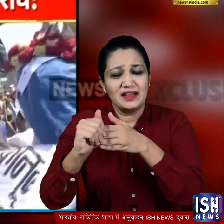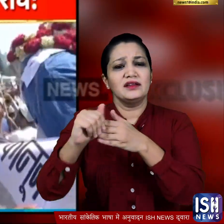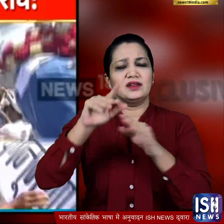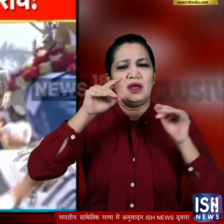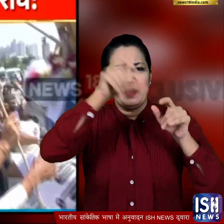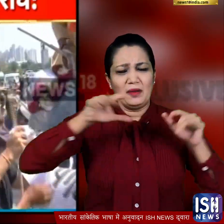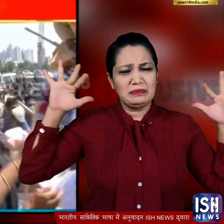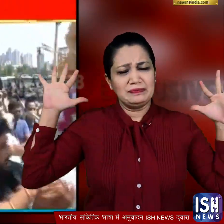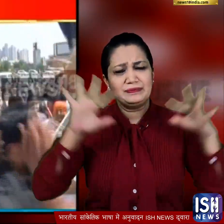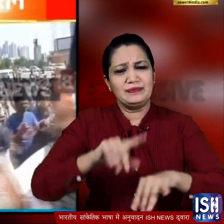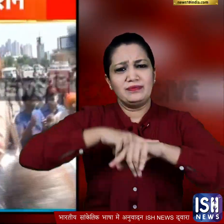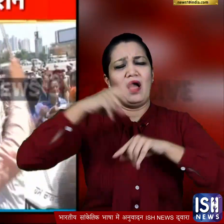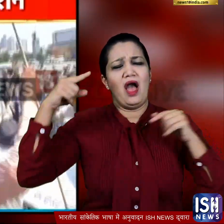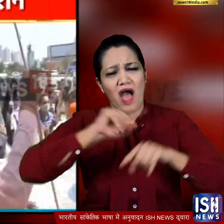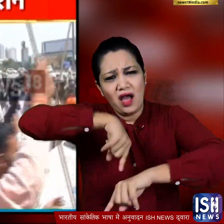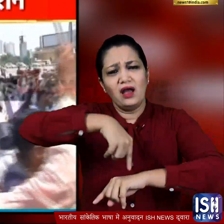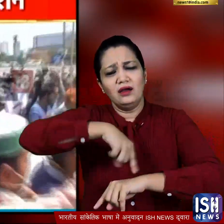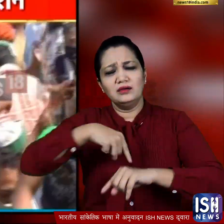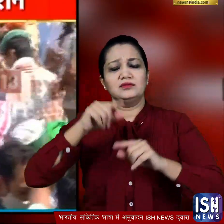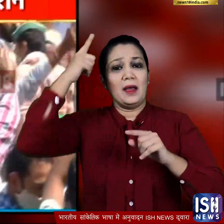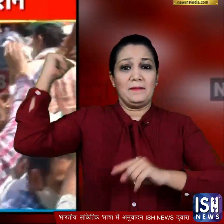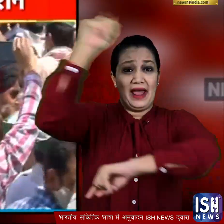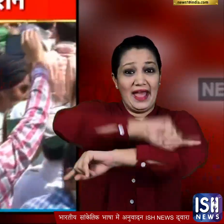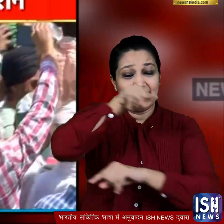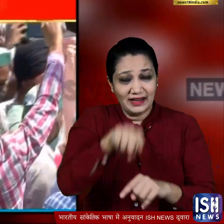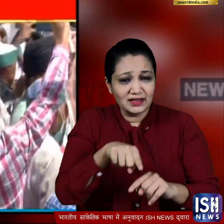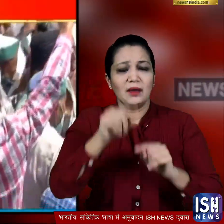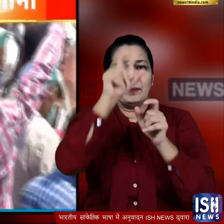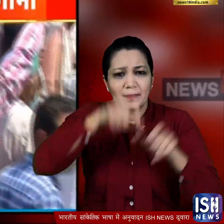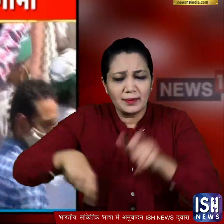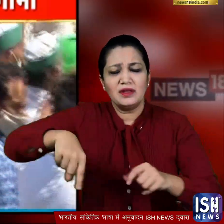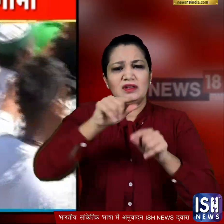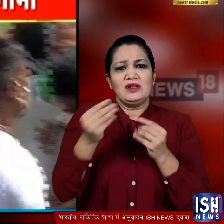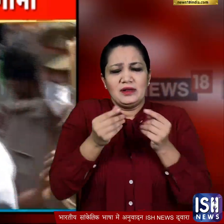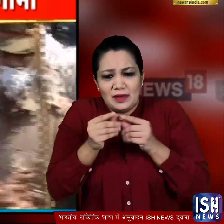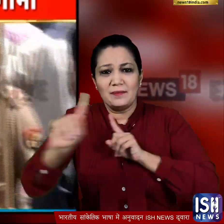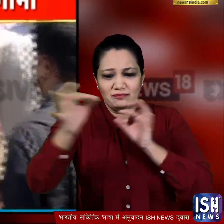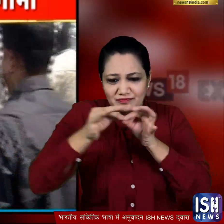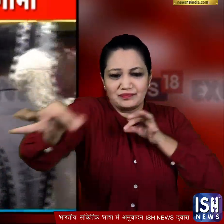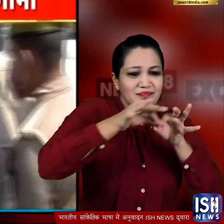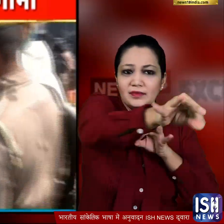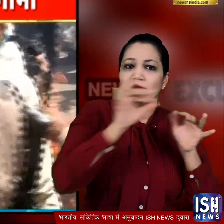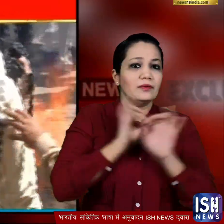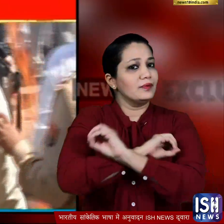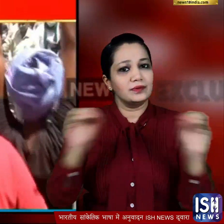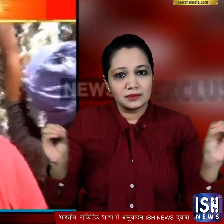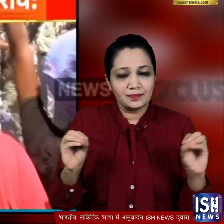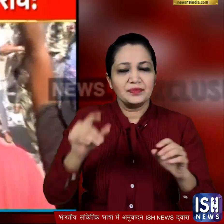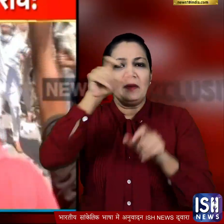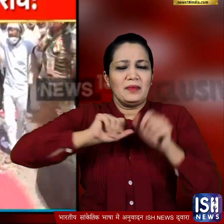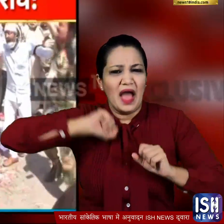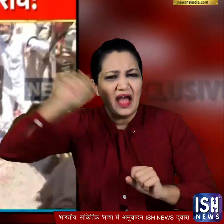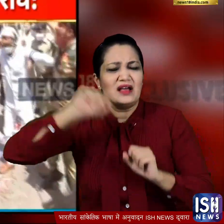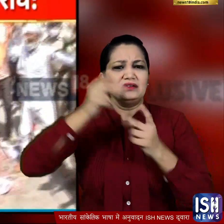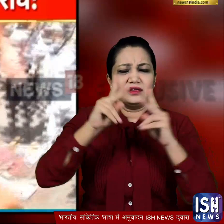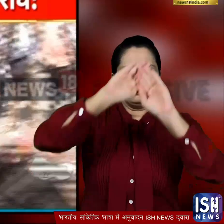में वहां सड़क पर जुटी भीड़ ने काफी देर तक हंगामा किया। काला दिवस मनाने के चक्कर में सभी लोग एक दूसरे से जरूरी दूरी बनाना भी भूल गए। हंगामा